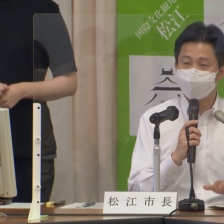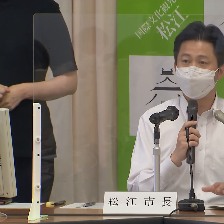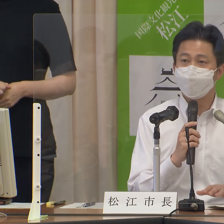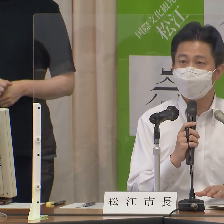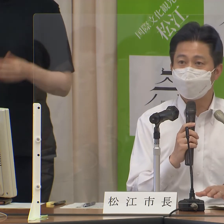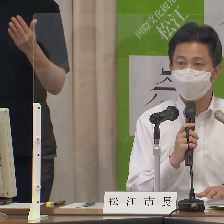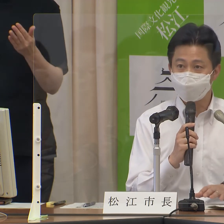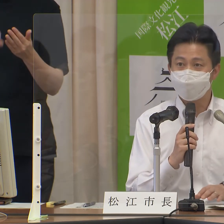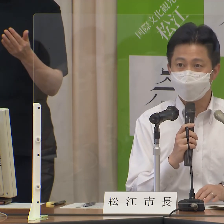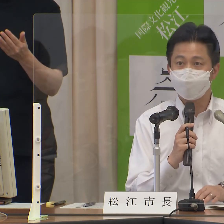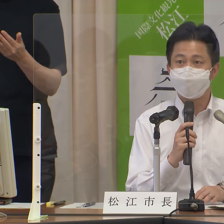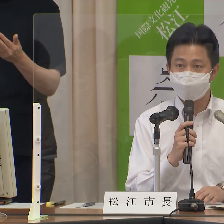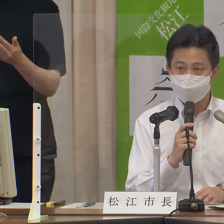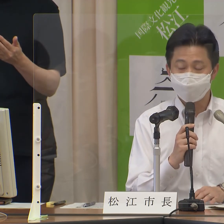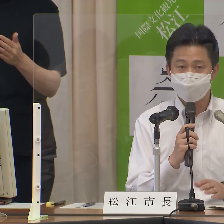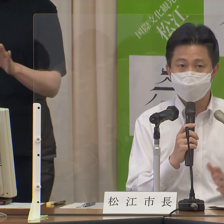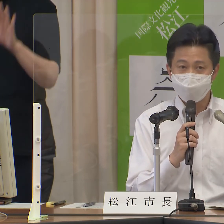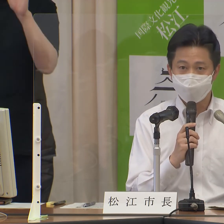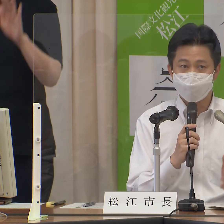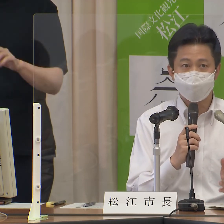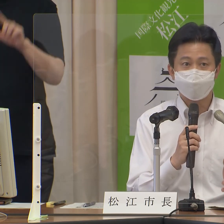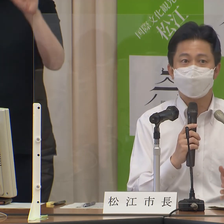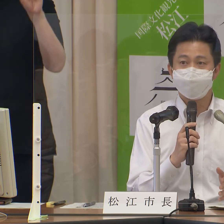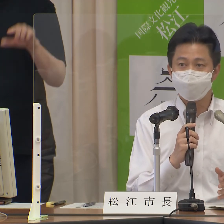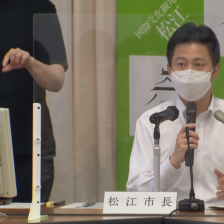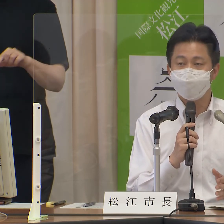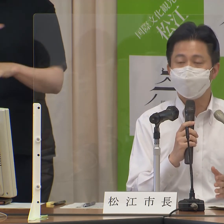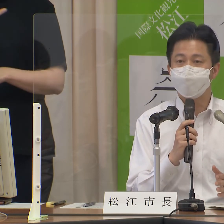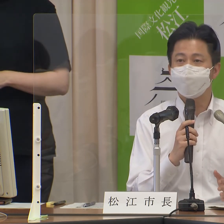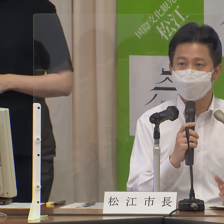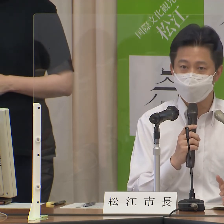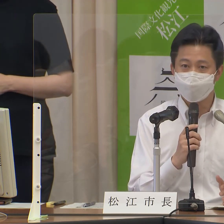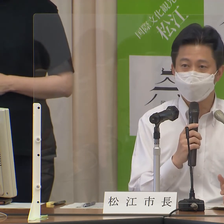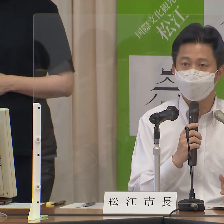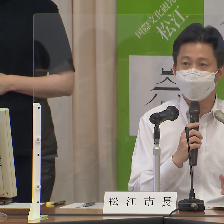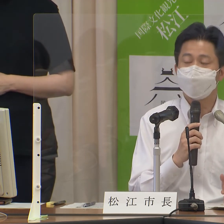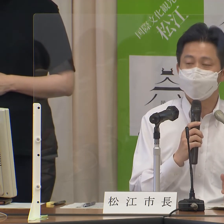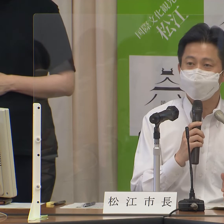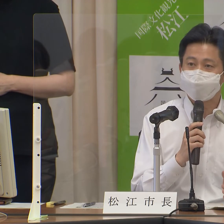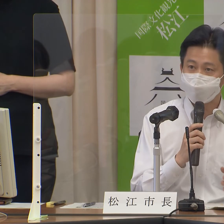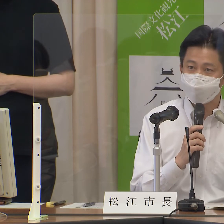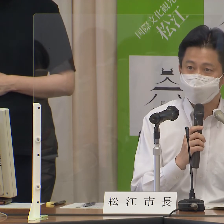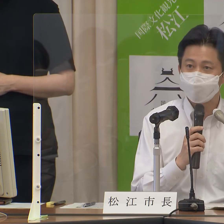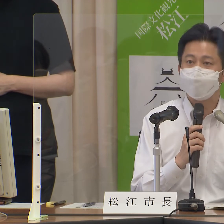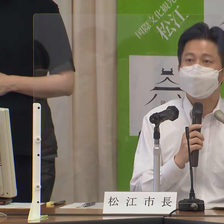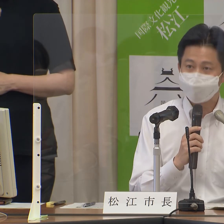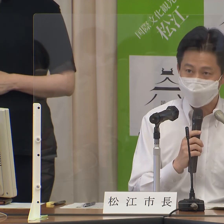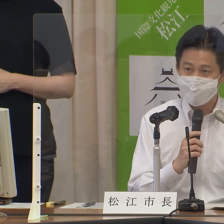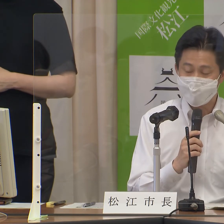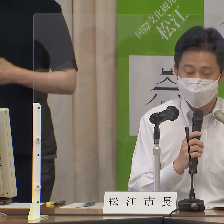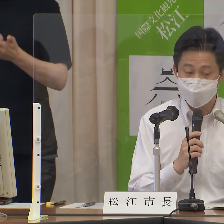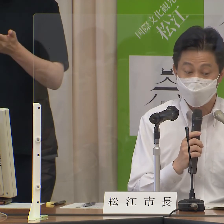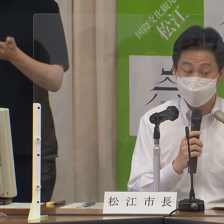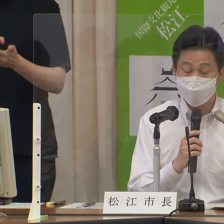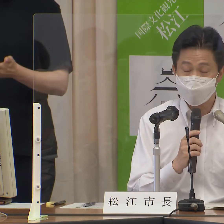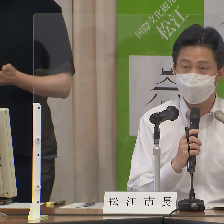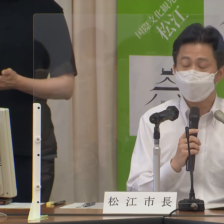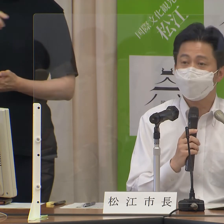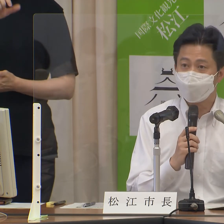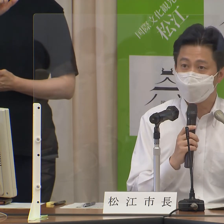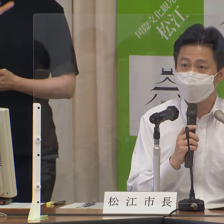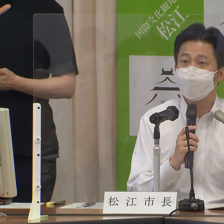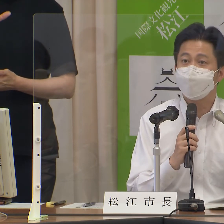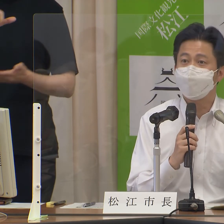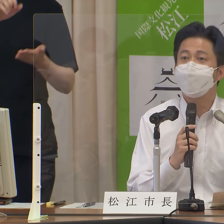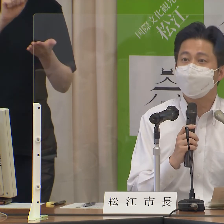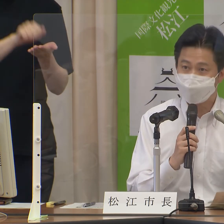やはり状況が異なるものですから、前に申し上げたですねエリア休校という措置も取れる形にしておりまして、その